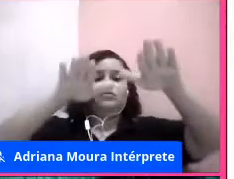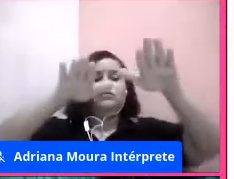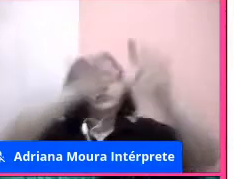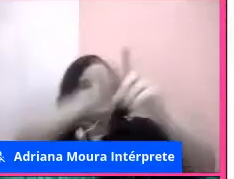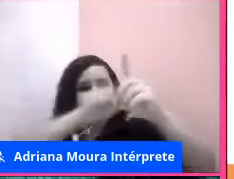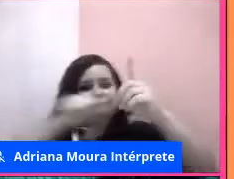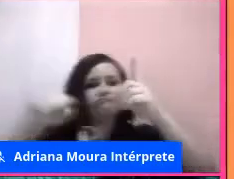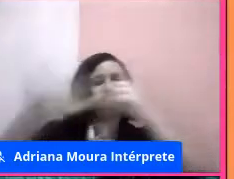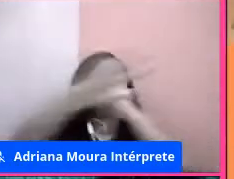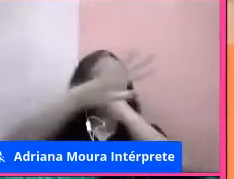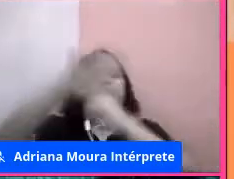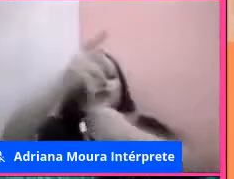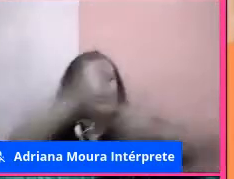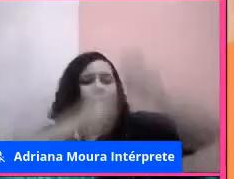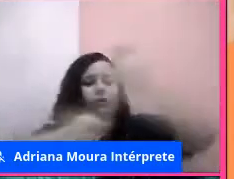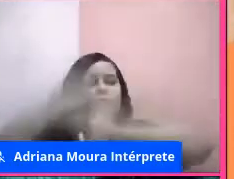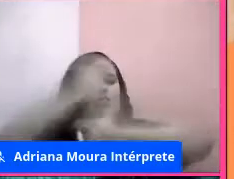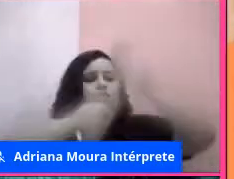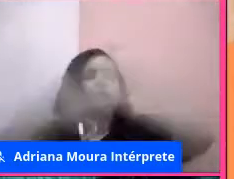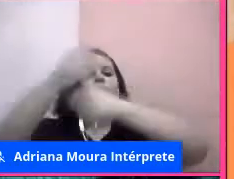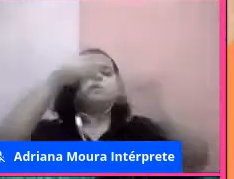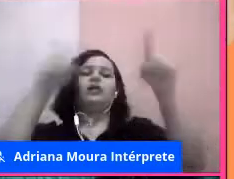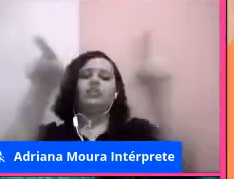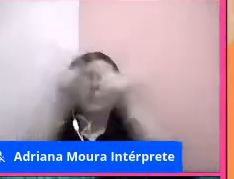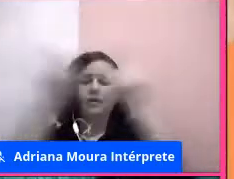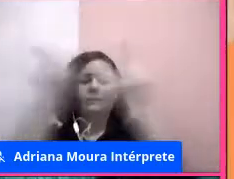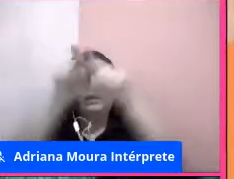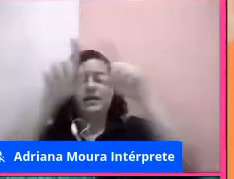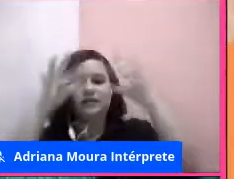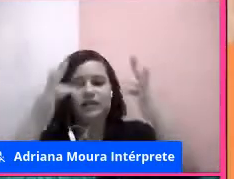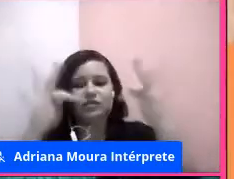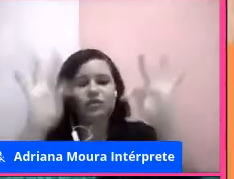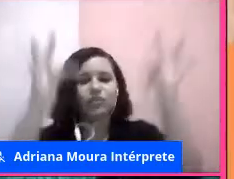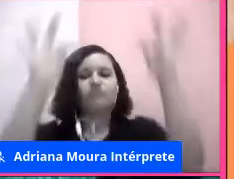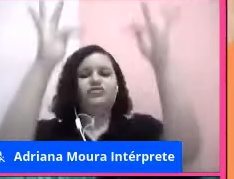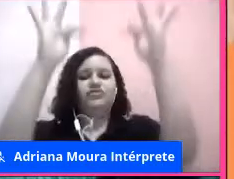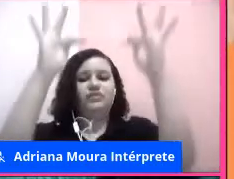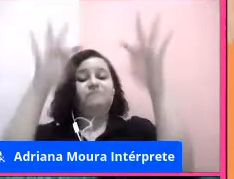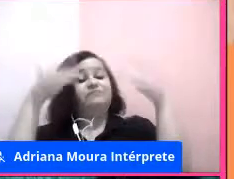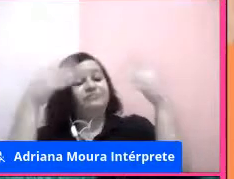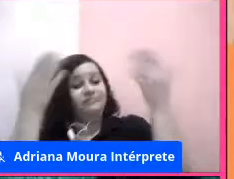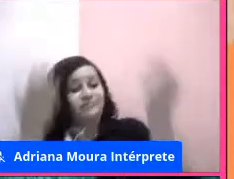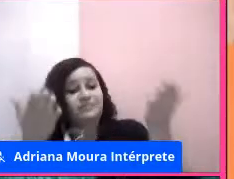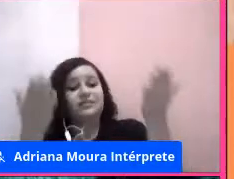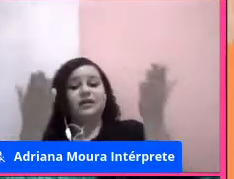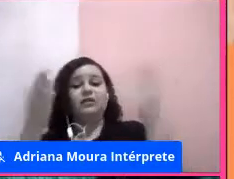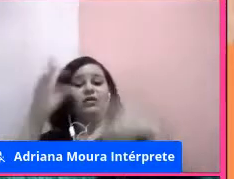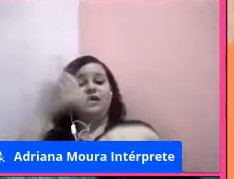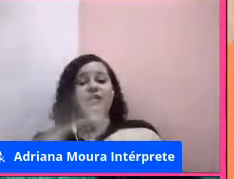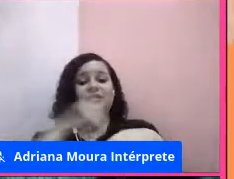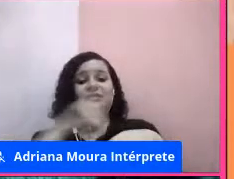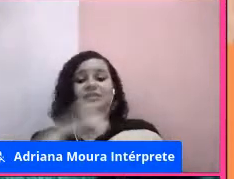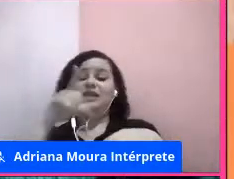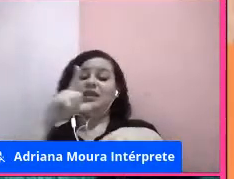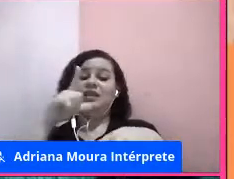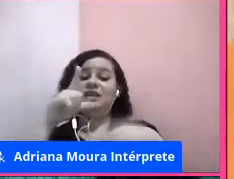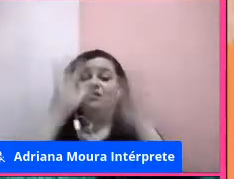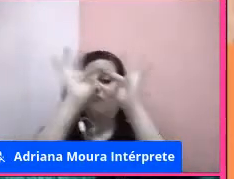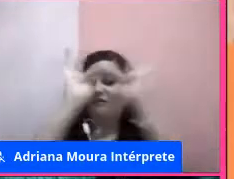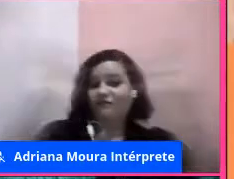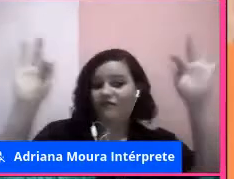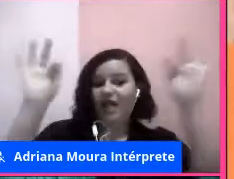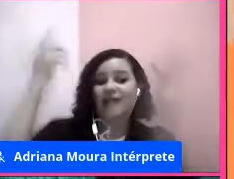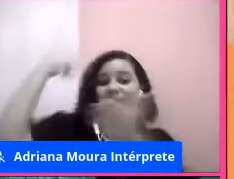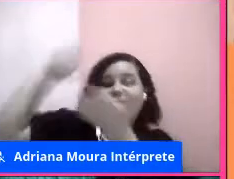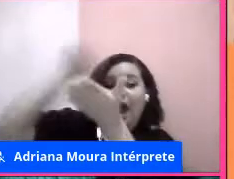também. Dessa tecnologia para essas pessoas. Então, aí tem uma frase do Rodrigo Mendes, que eu